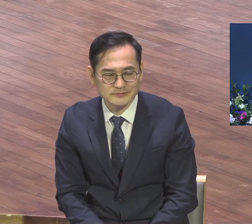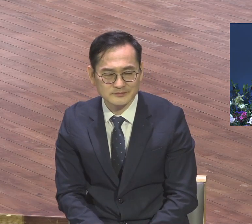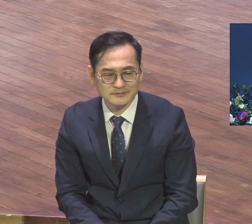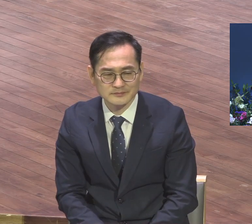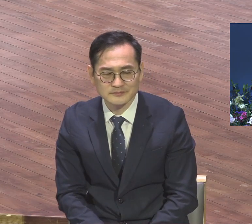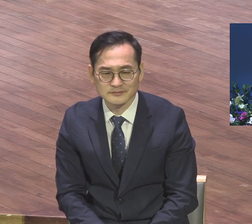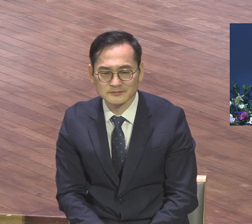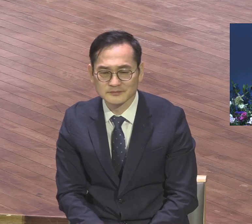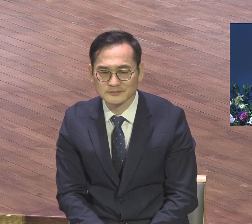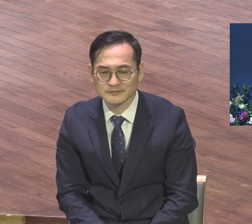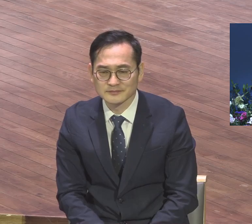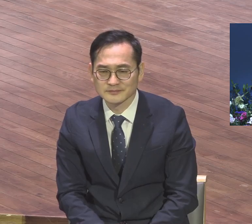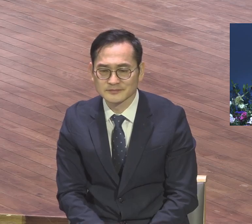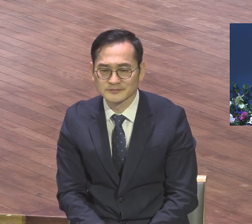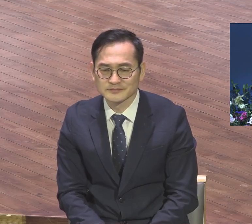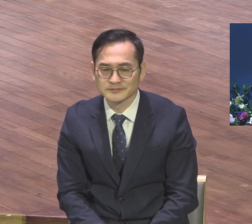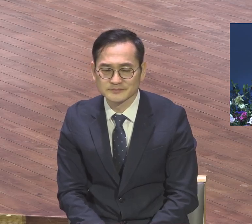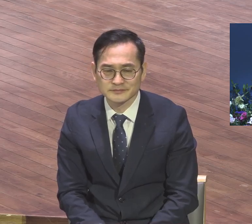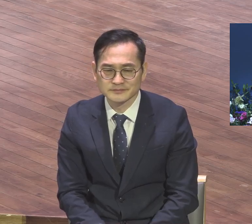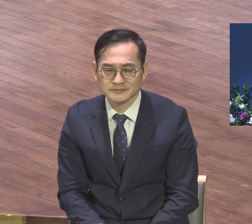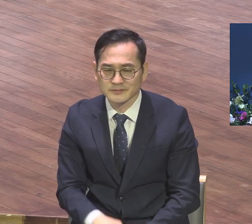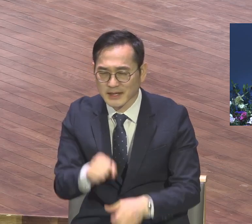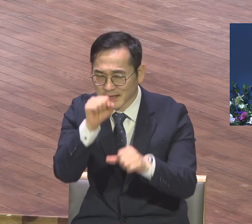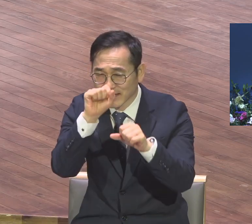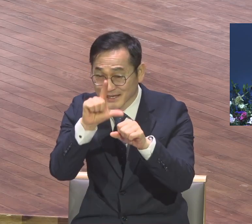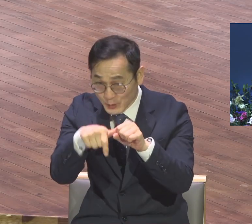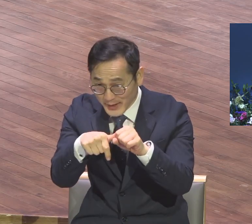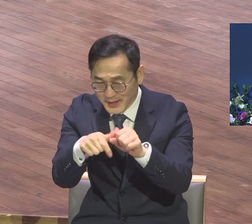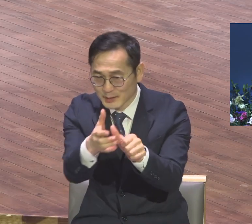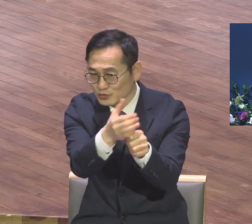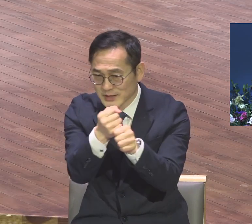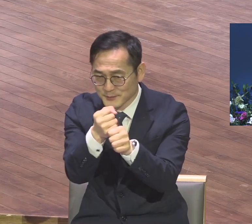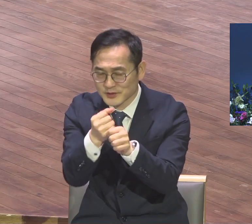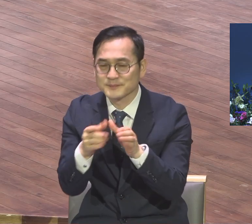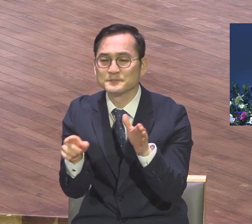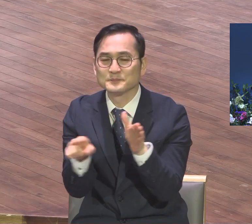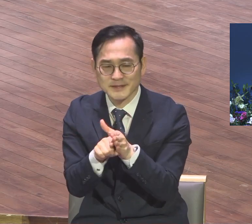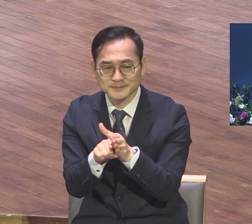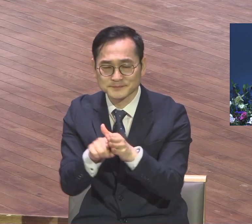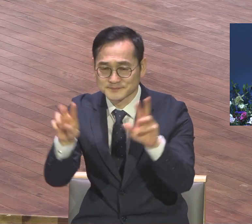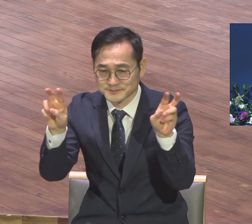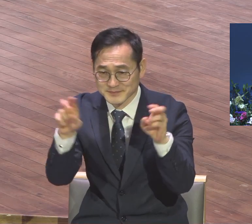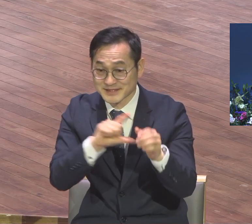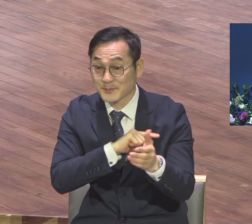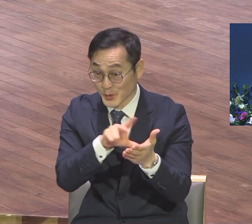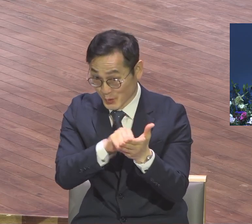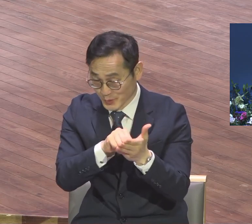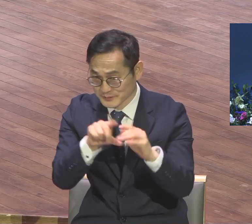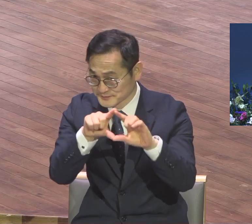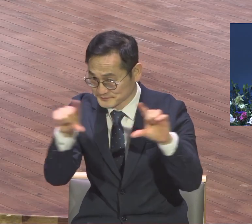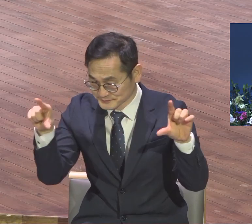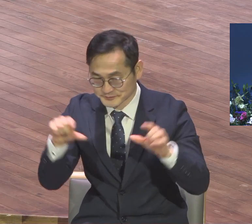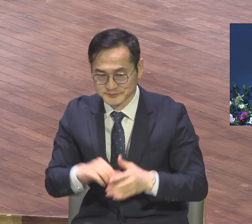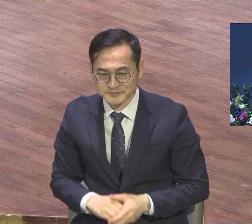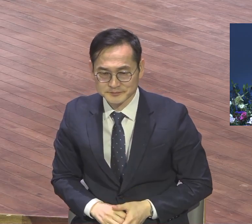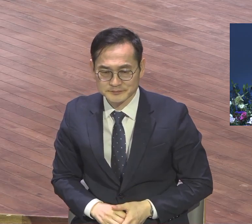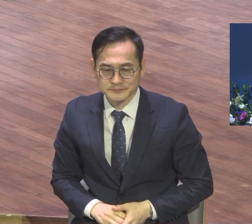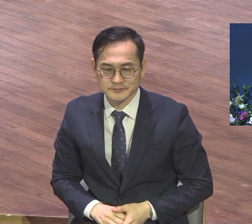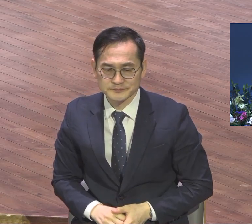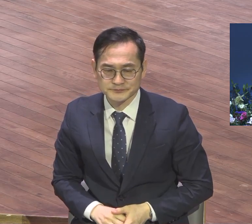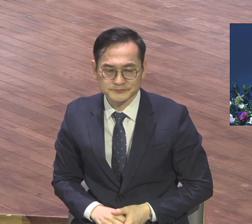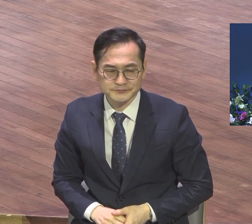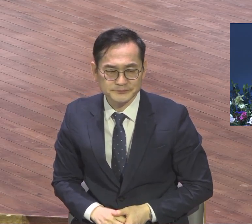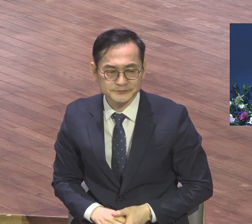이거의 말씀 가지고 기회를 붙잡는 믿음이란 제목으로 말씀을 드립니다. 인생 살면서